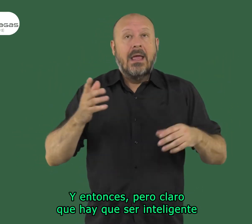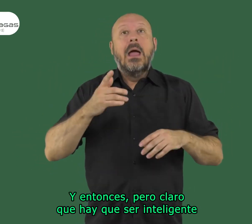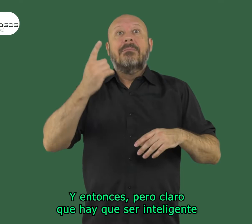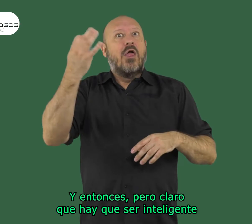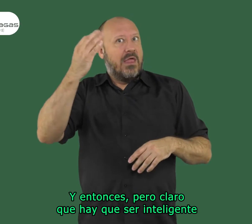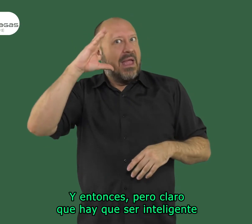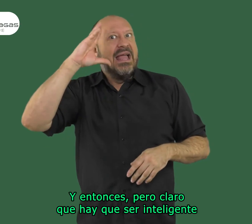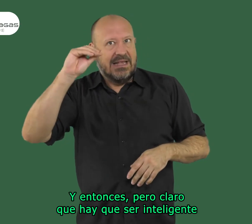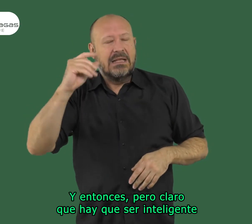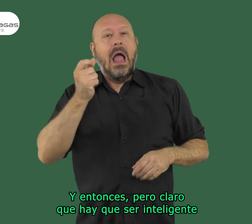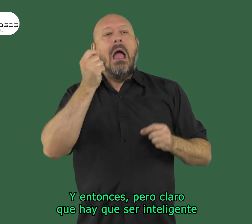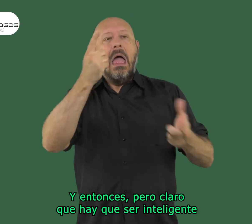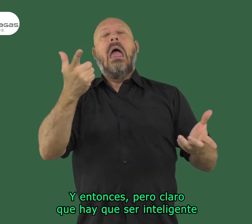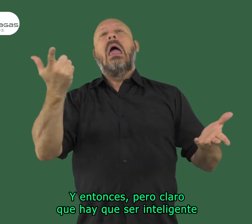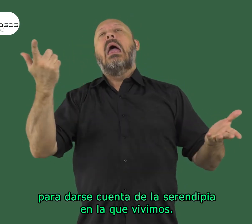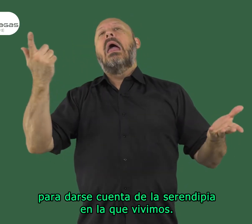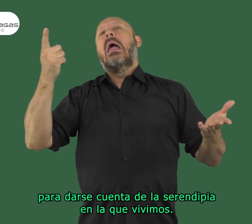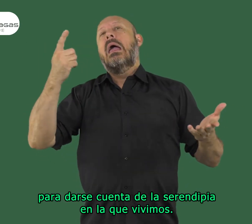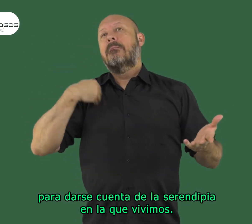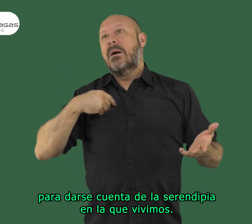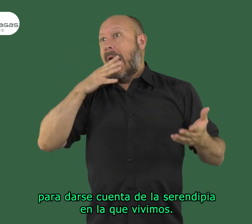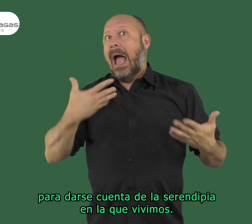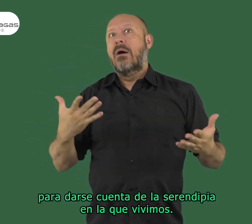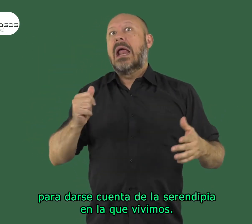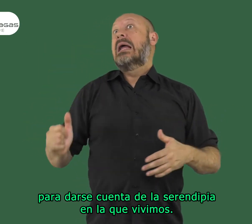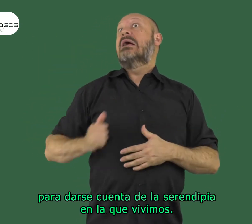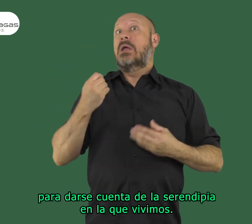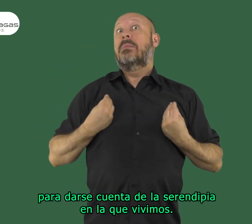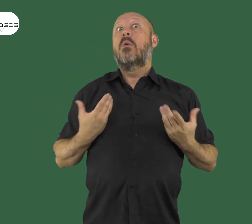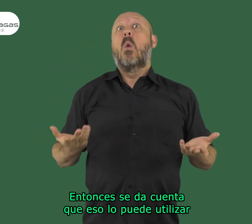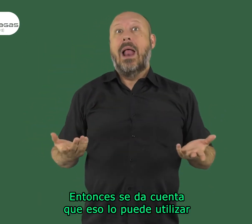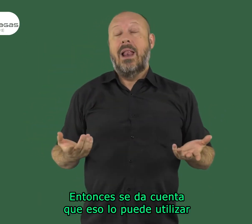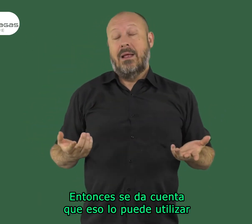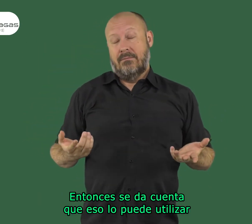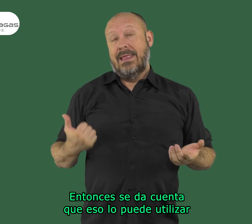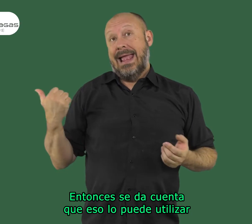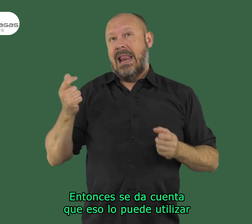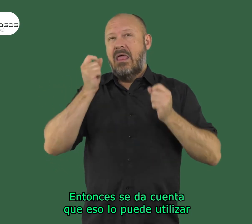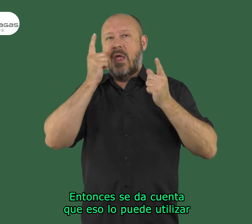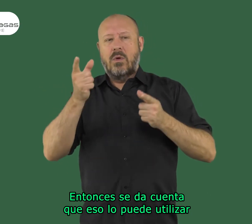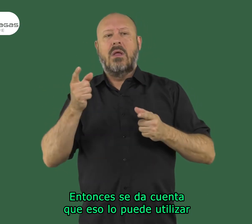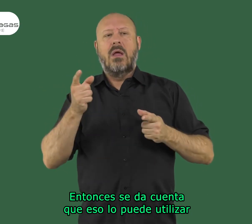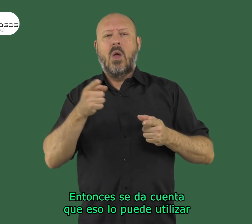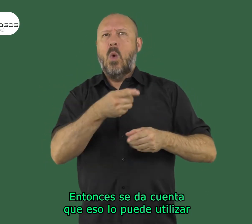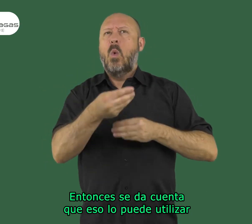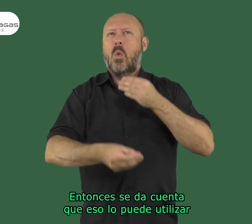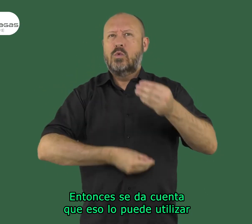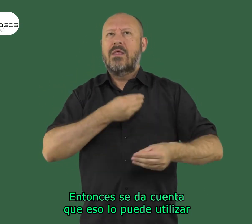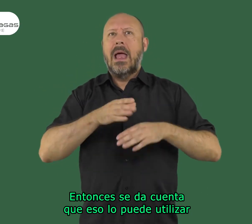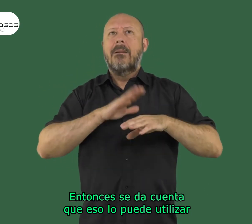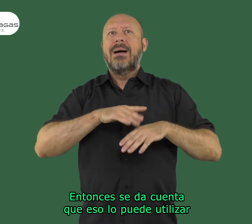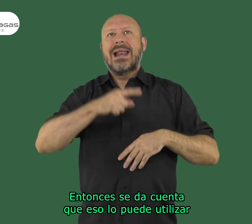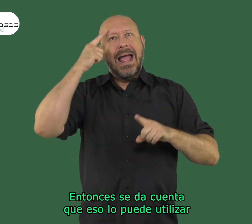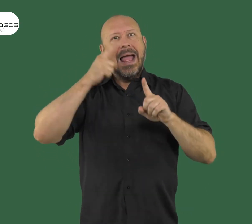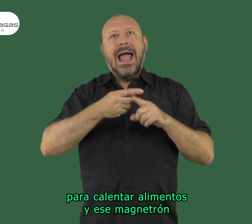entonces, pero claro que hay que ser inteligente para darse cuenta de la serendipia en la que vivimos. Entonces él se da cuenta que eso lo